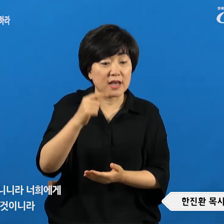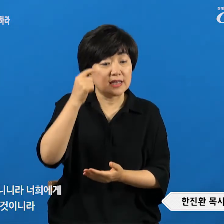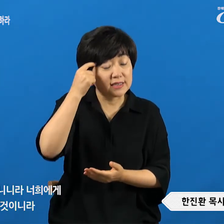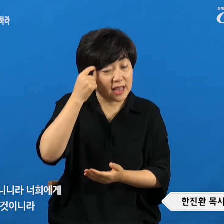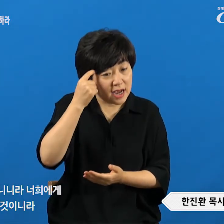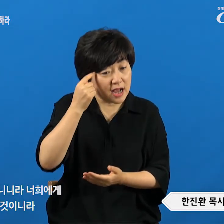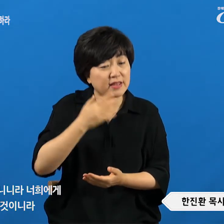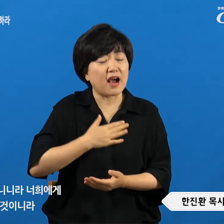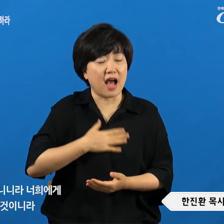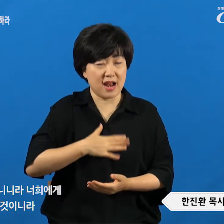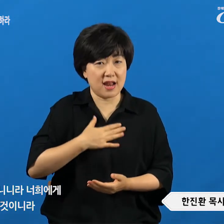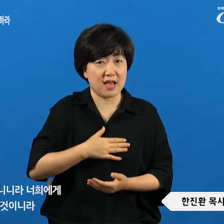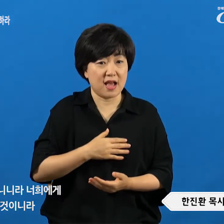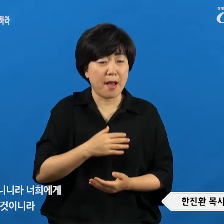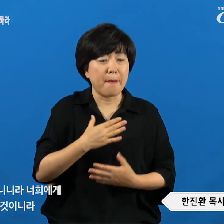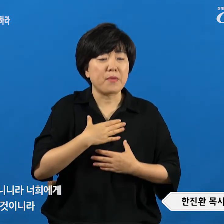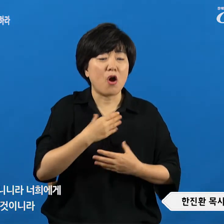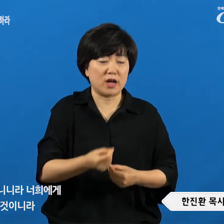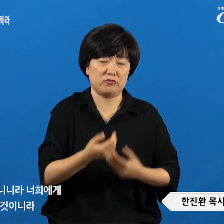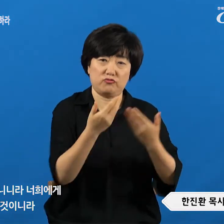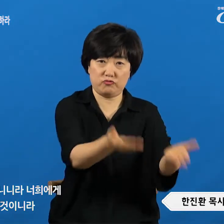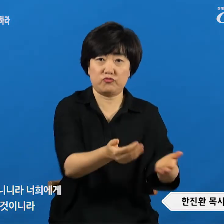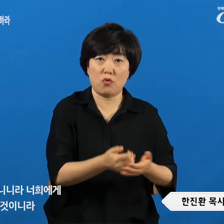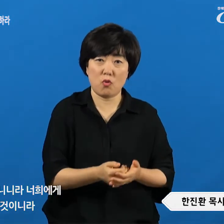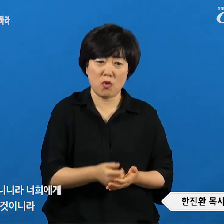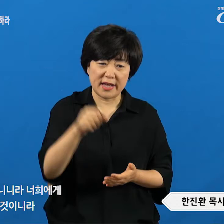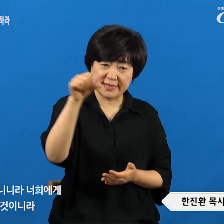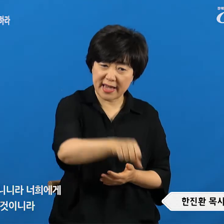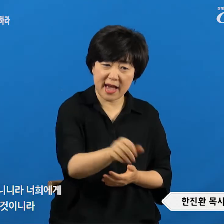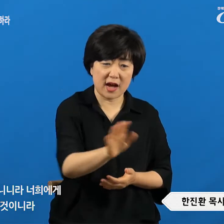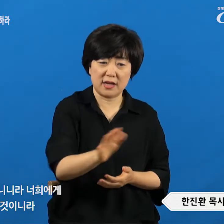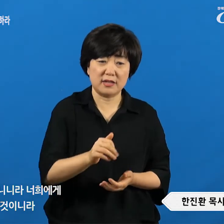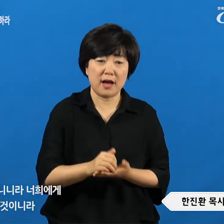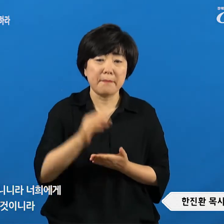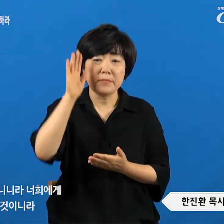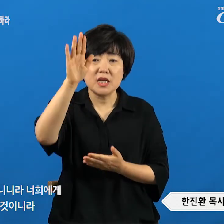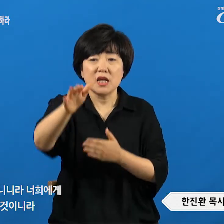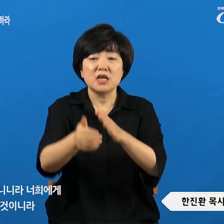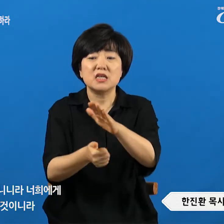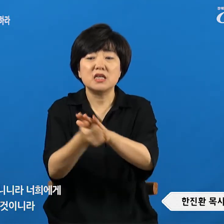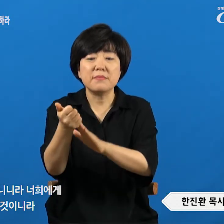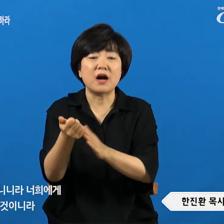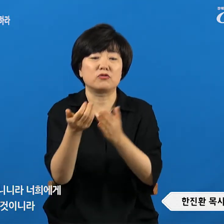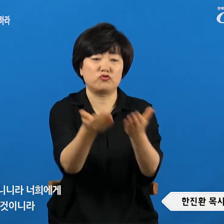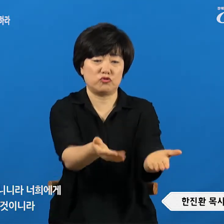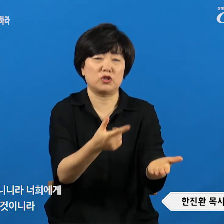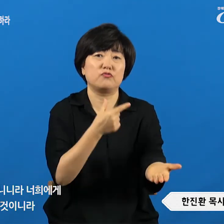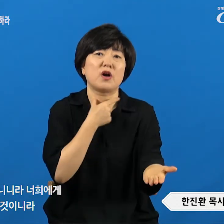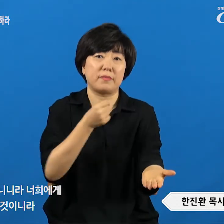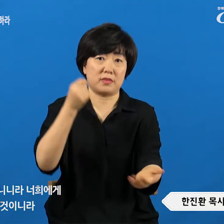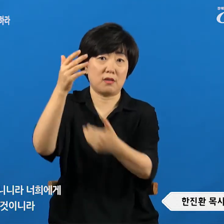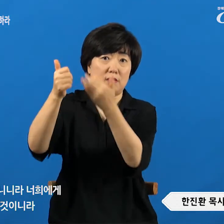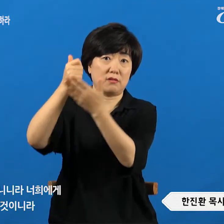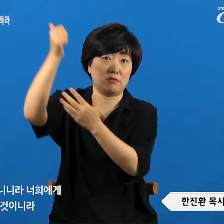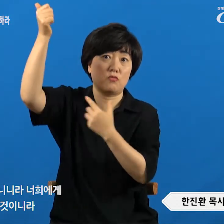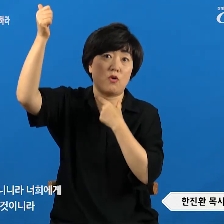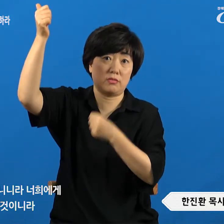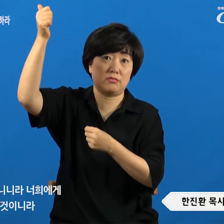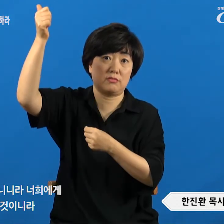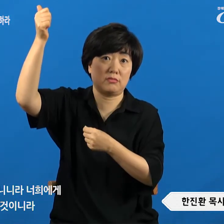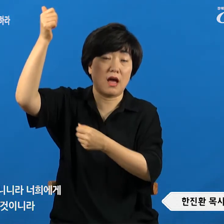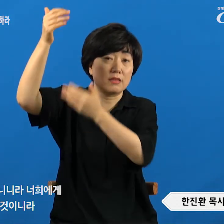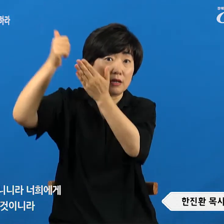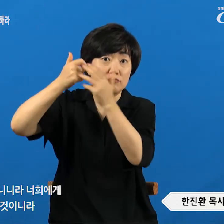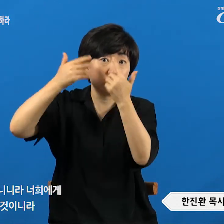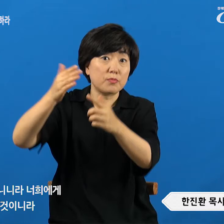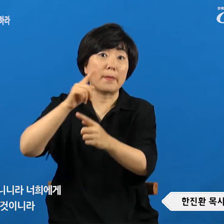평안이요 재앙이 아니니라 너희에게 미래와 희망을 주는 것이니라 분명히 말씀했습니다.